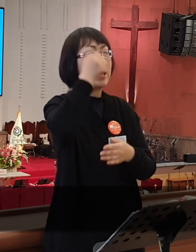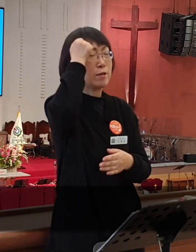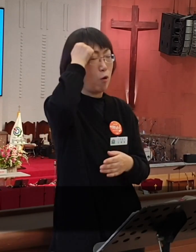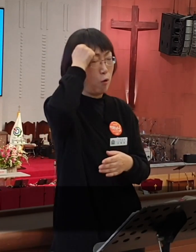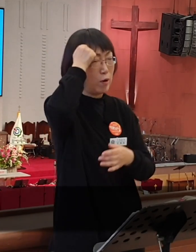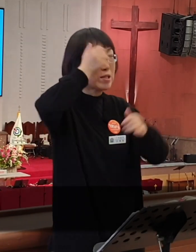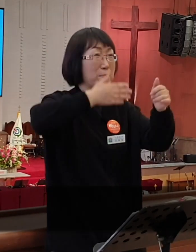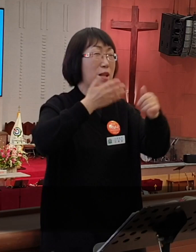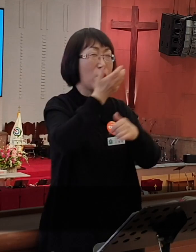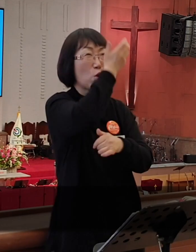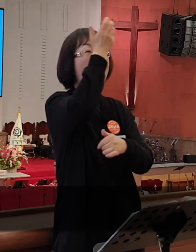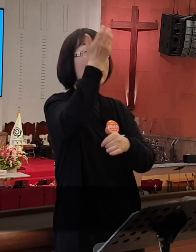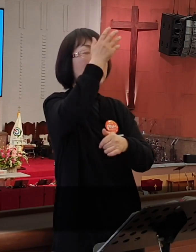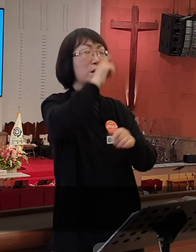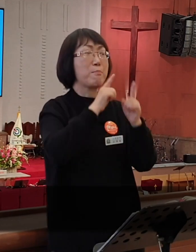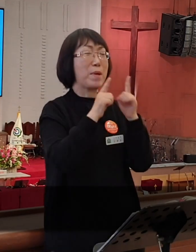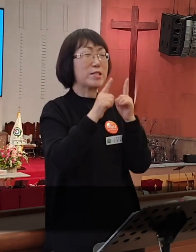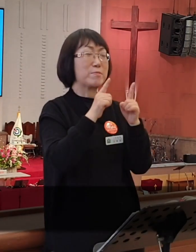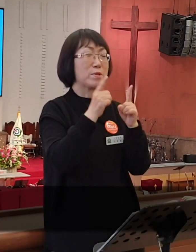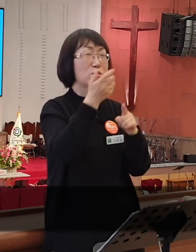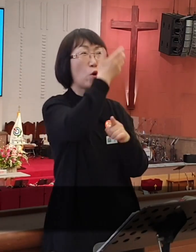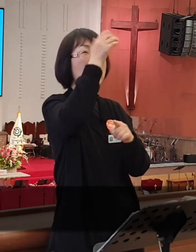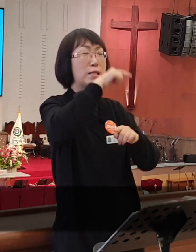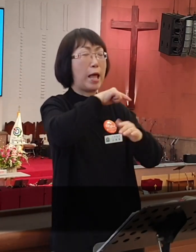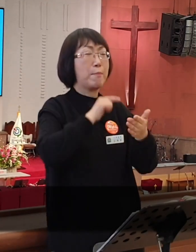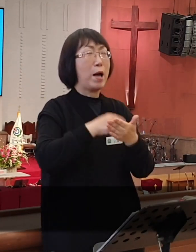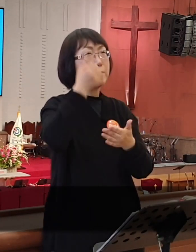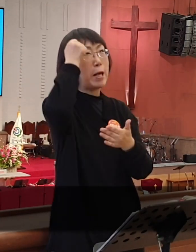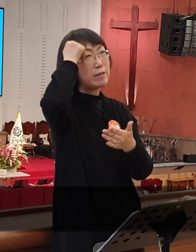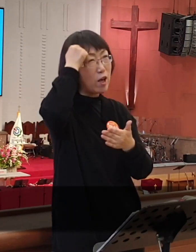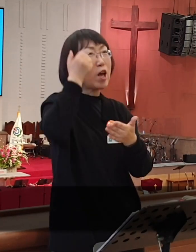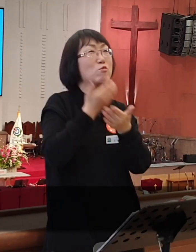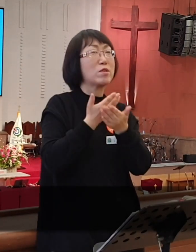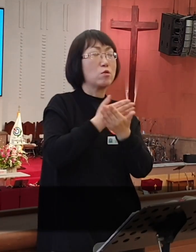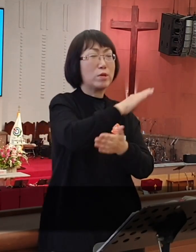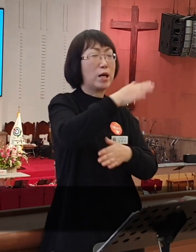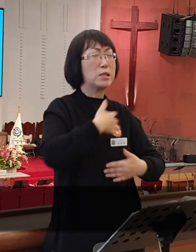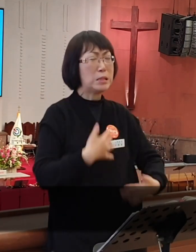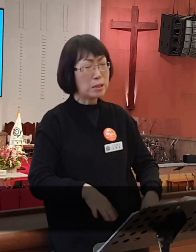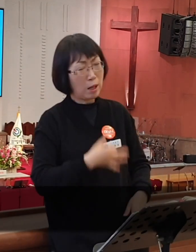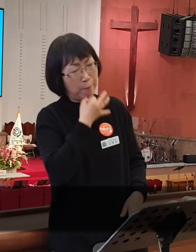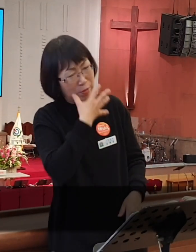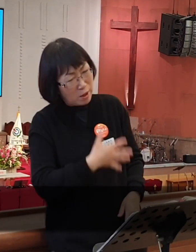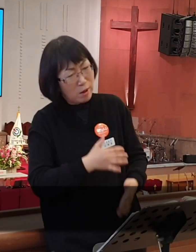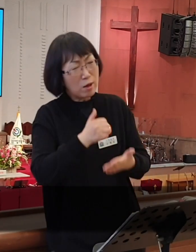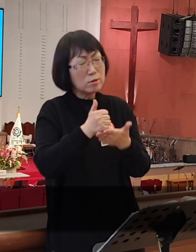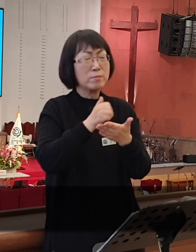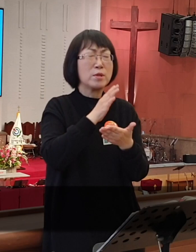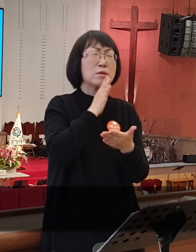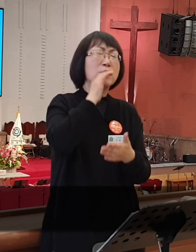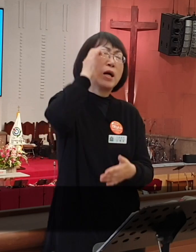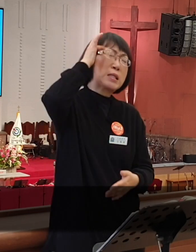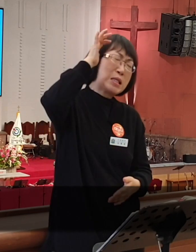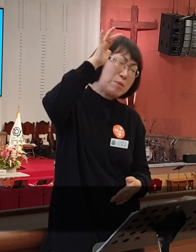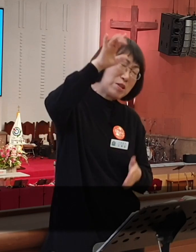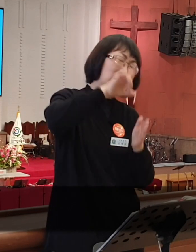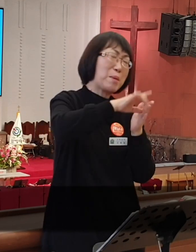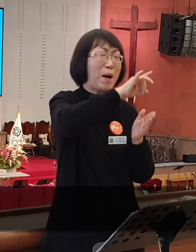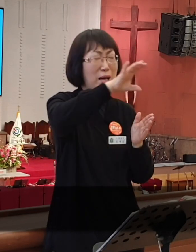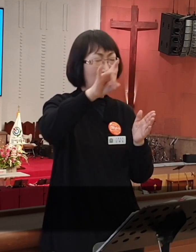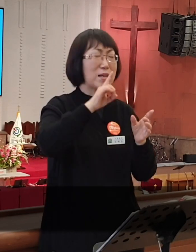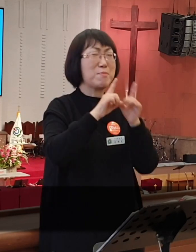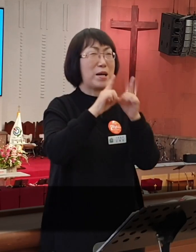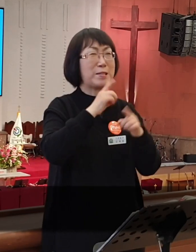기억하세요. 성령께서 이 말씀을 성령님이 우리의 마음에 새겨주셔서 우리가 지치고 힘들고 주님이 참 그리울 때마다